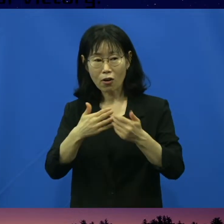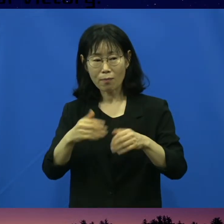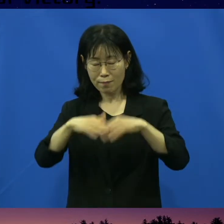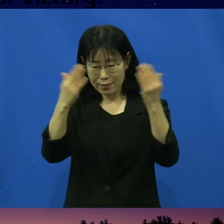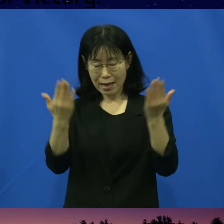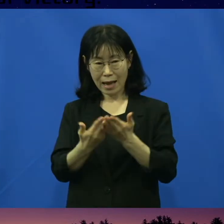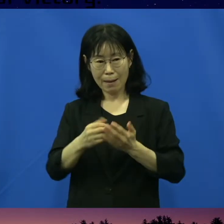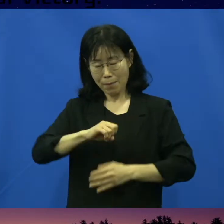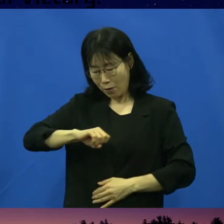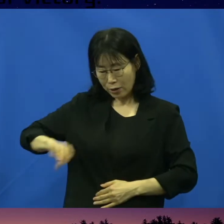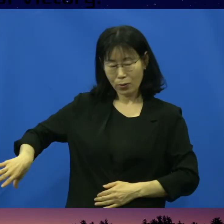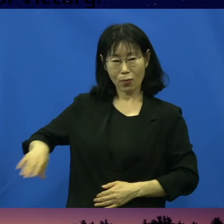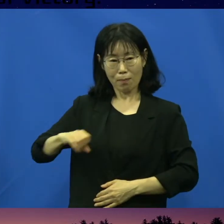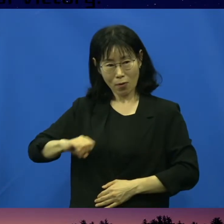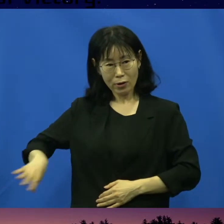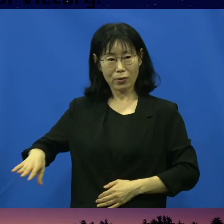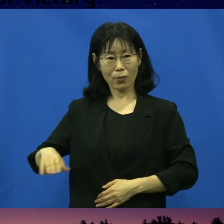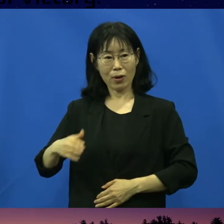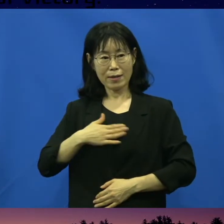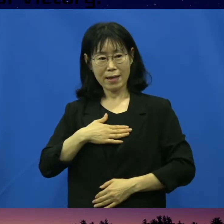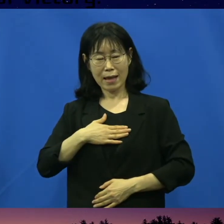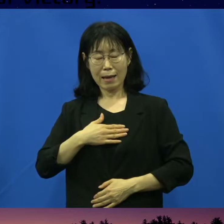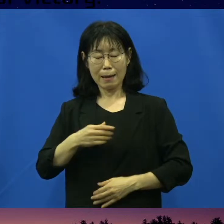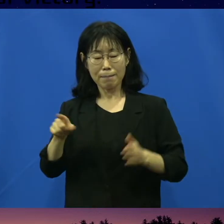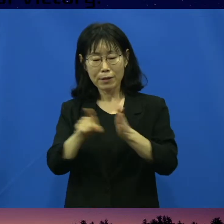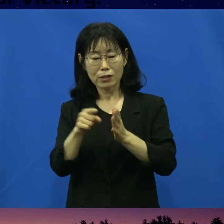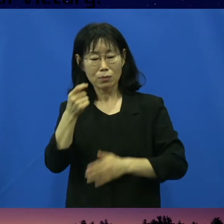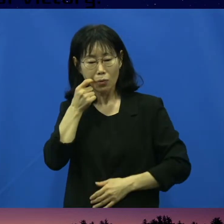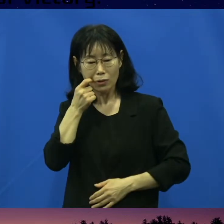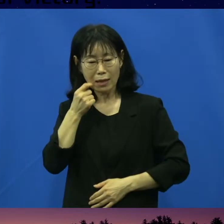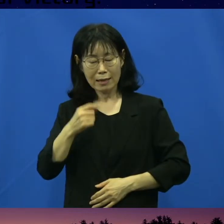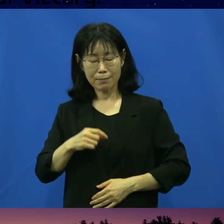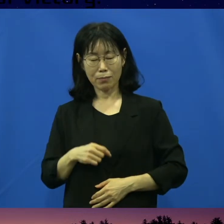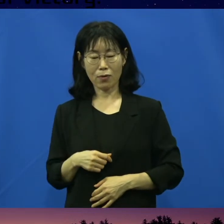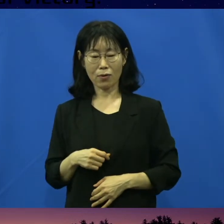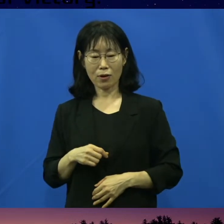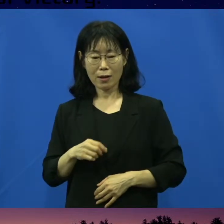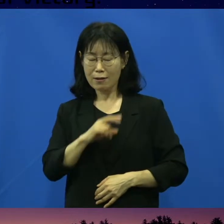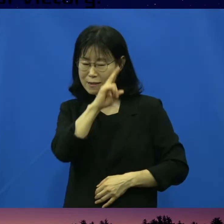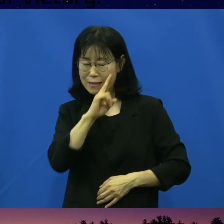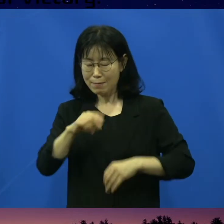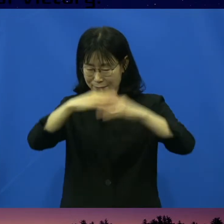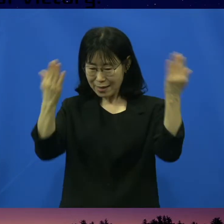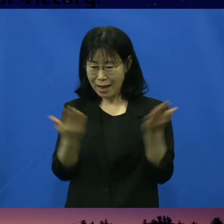옛사람이 죽어야 되는 거예요, 여러분. 그래서 하나님의 말씀한테 완전히 굴복하는 거예요.